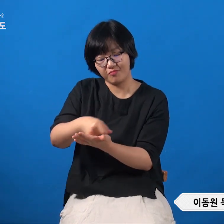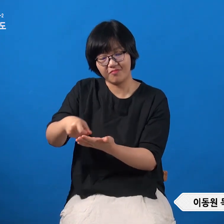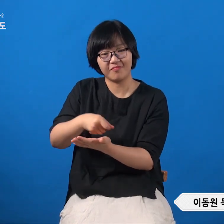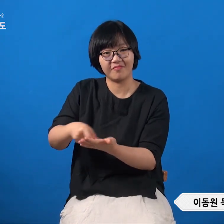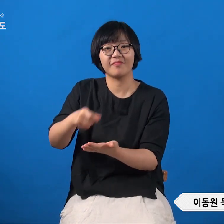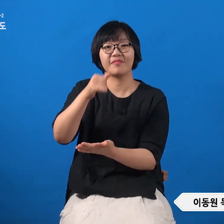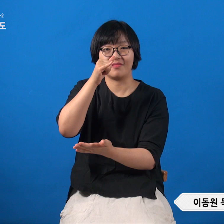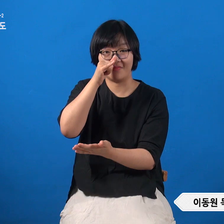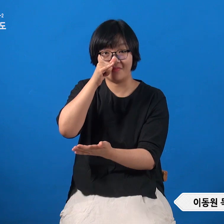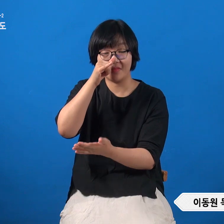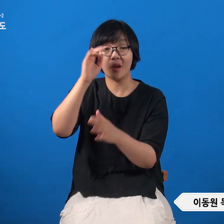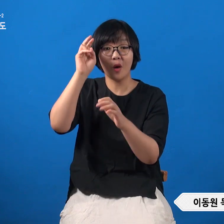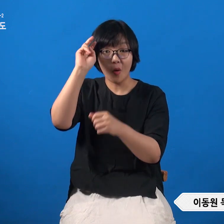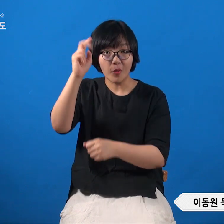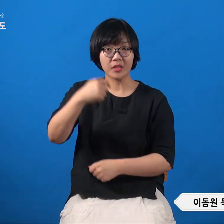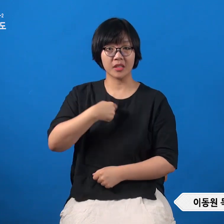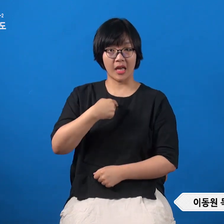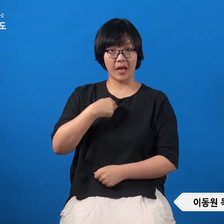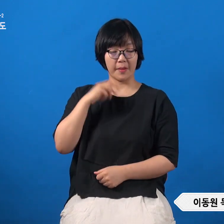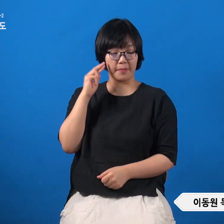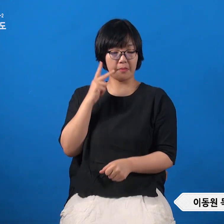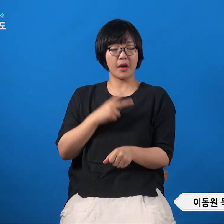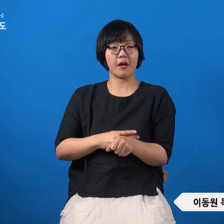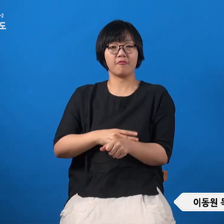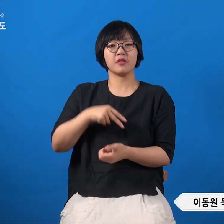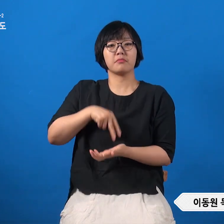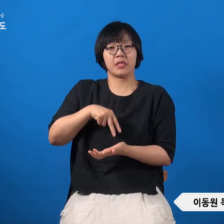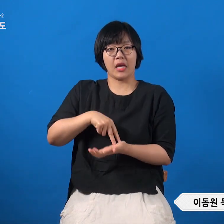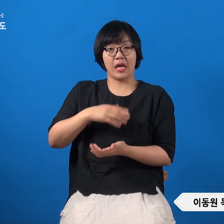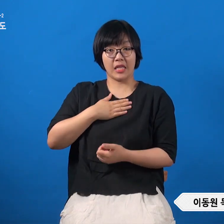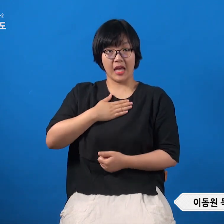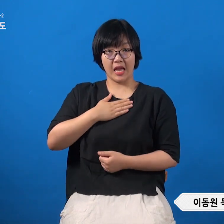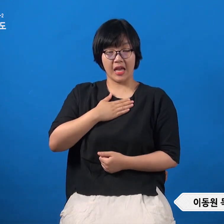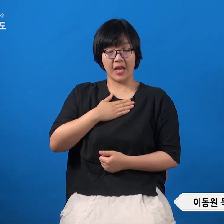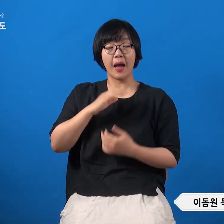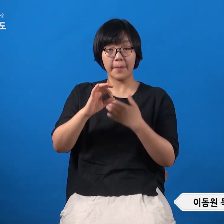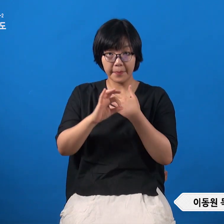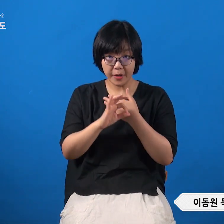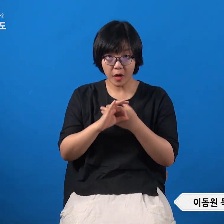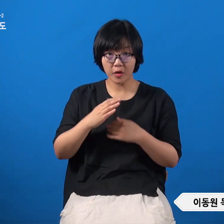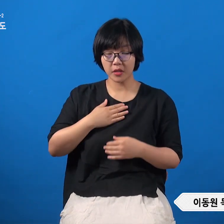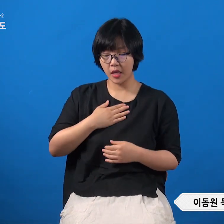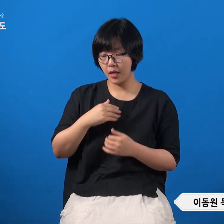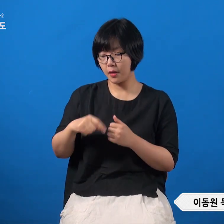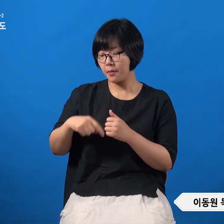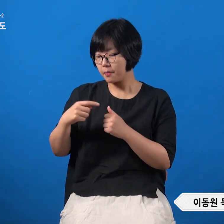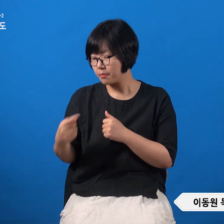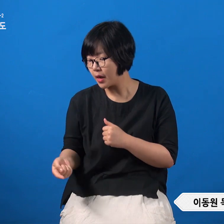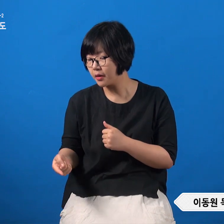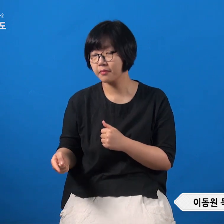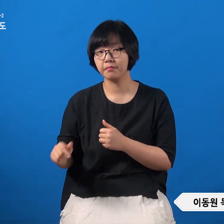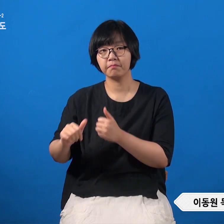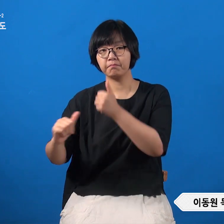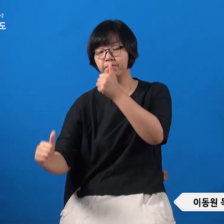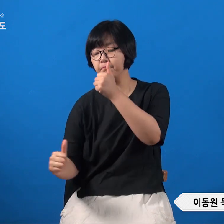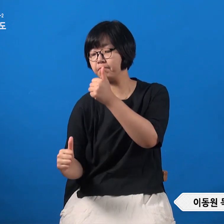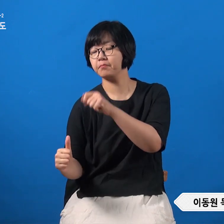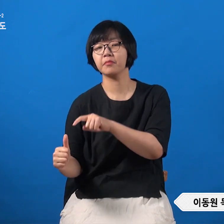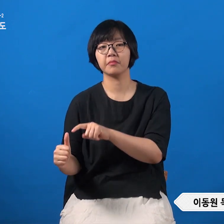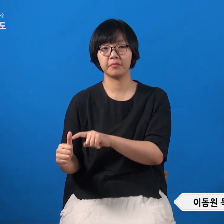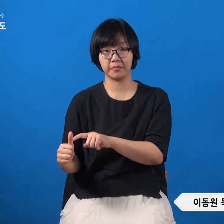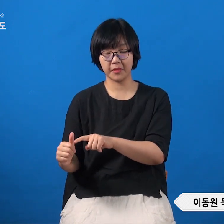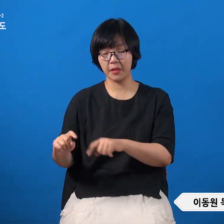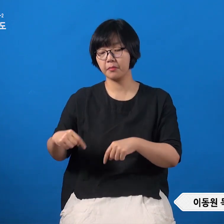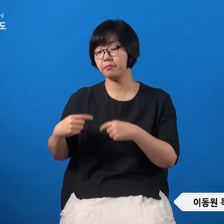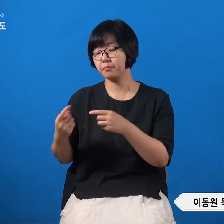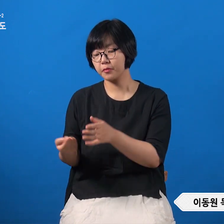제가 만약 바울의 입장에 있었다면 나의 승계자 디모데에게 편지를 쓰면서 저는 편지의 서두를